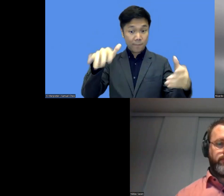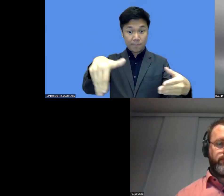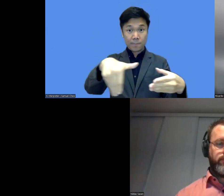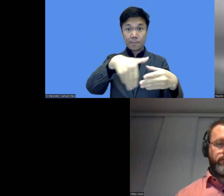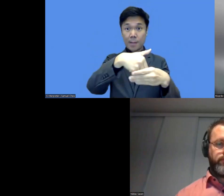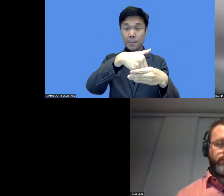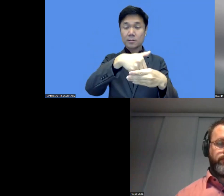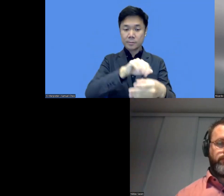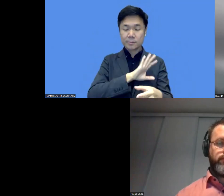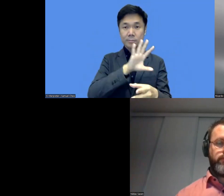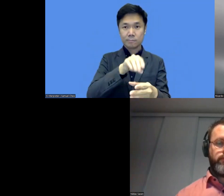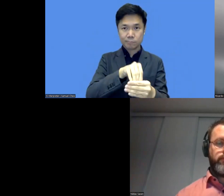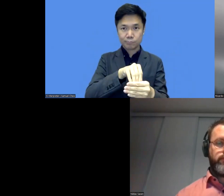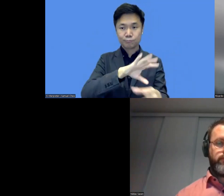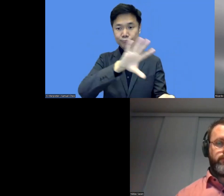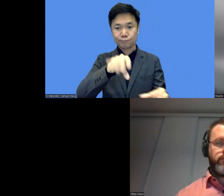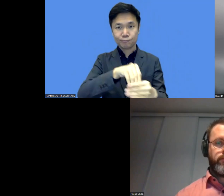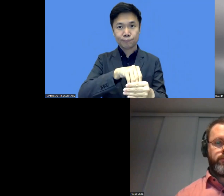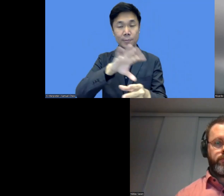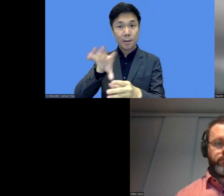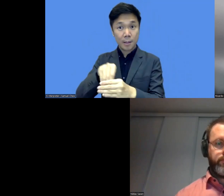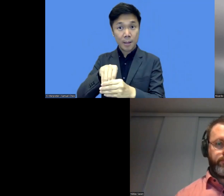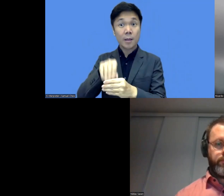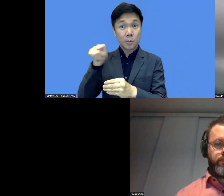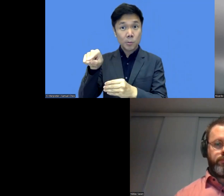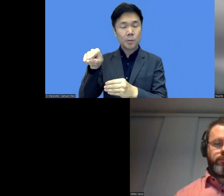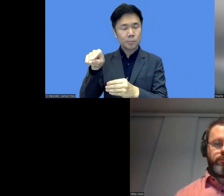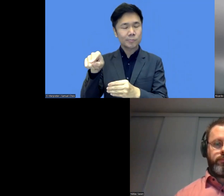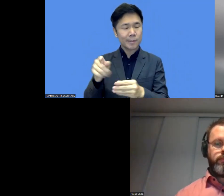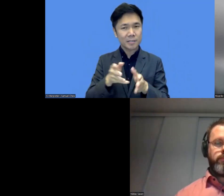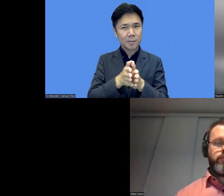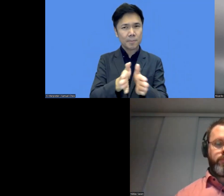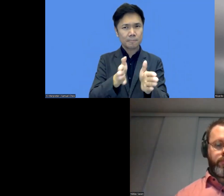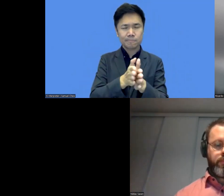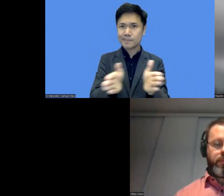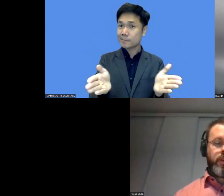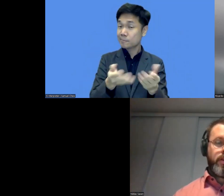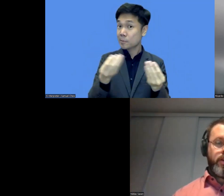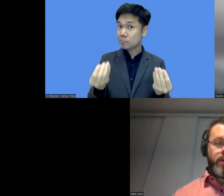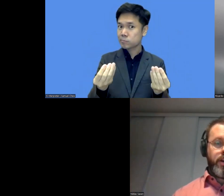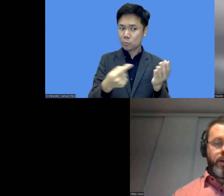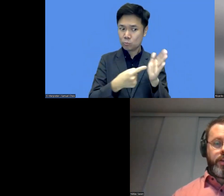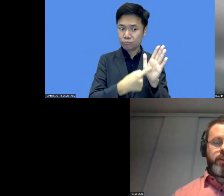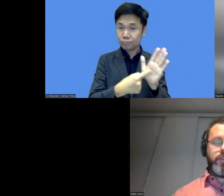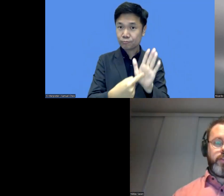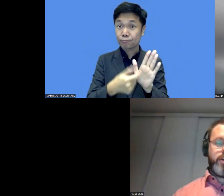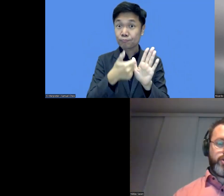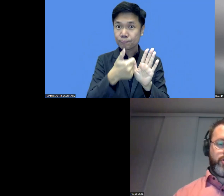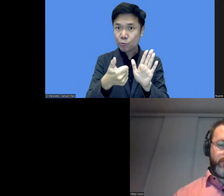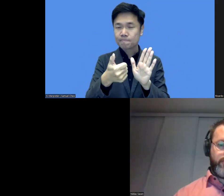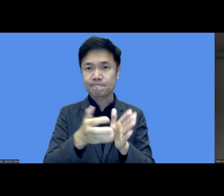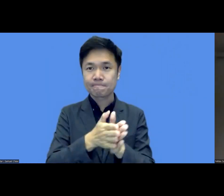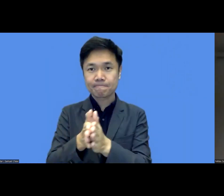el compromiso de los Estados miembros y sobre algunas buenas prácticas. Por favor, cuando